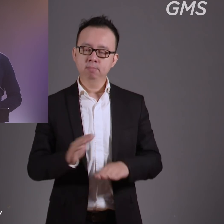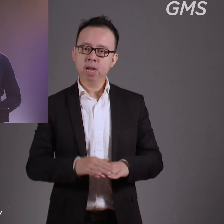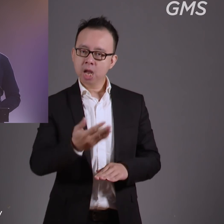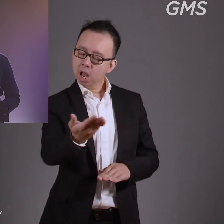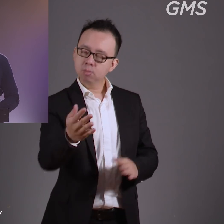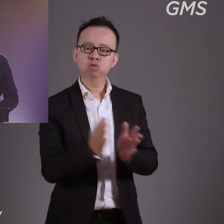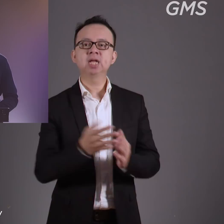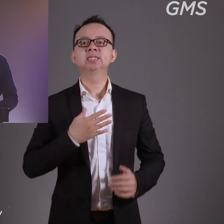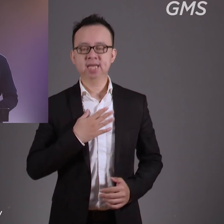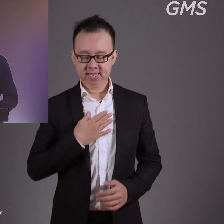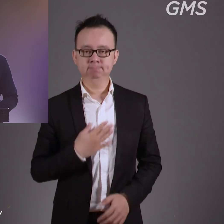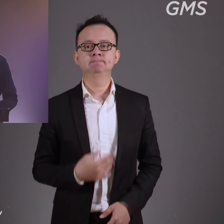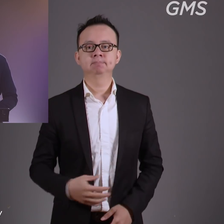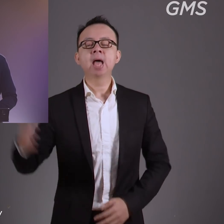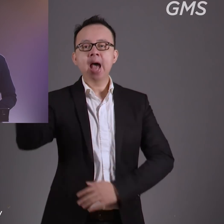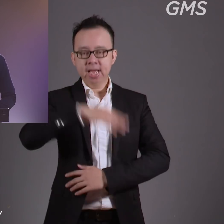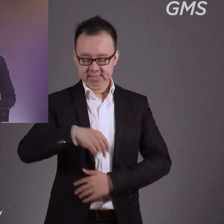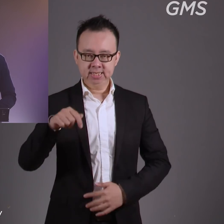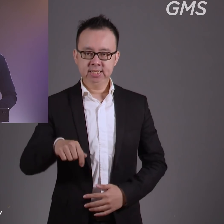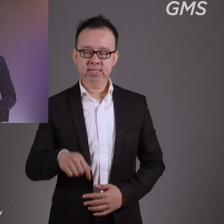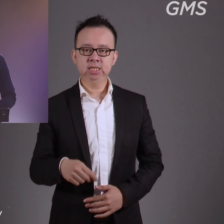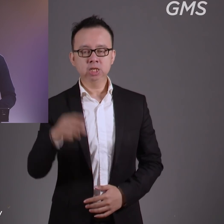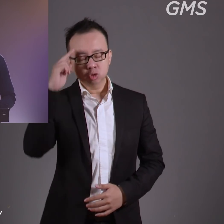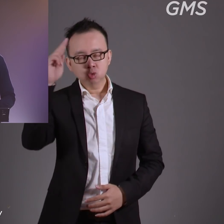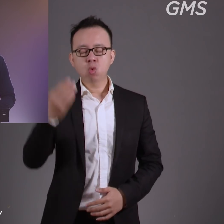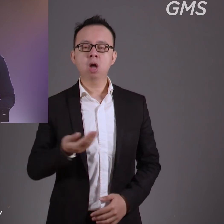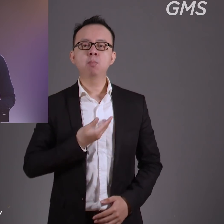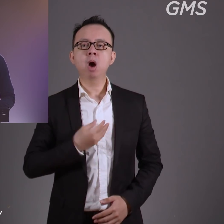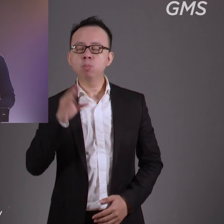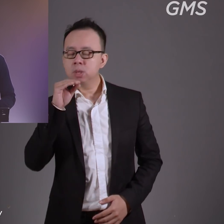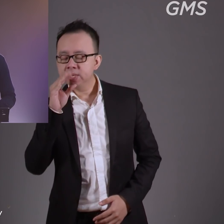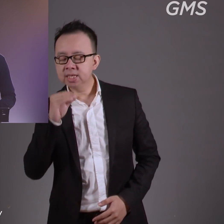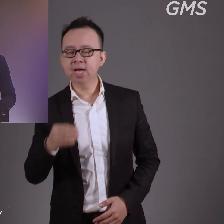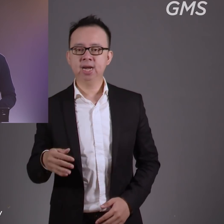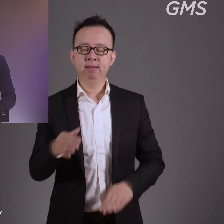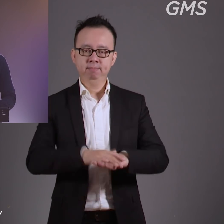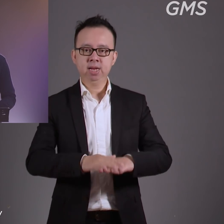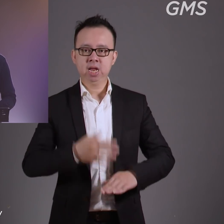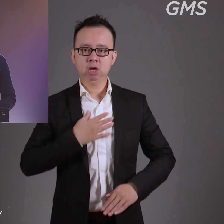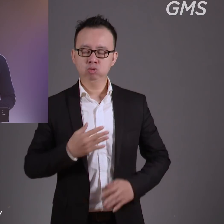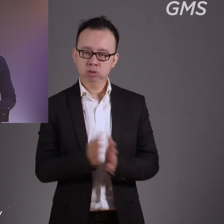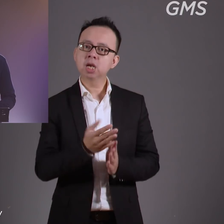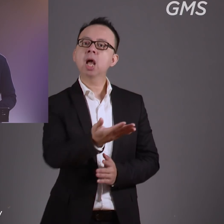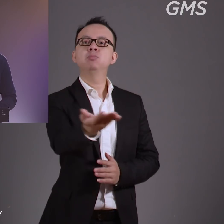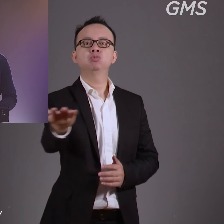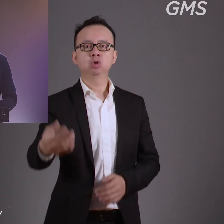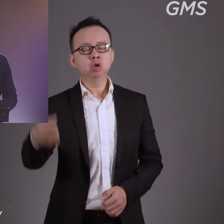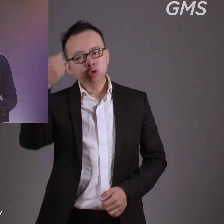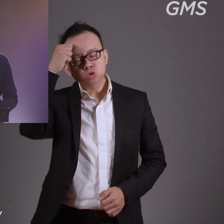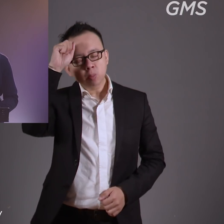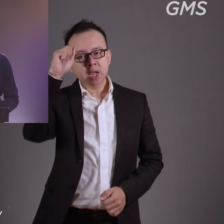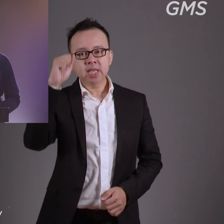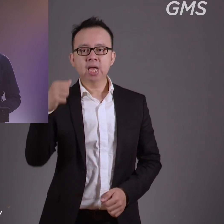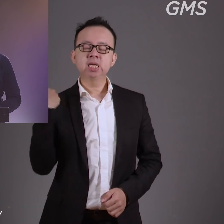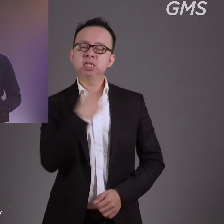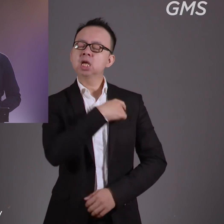saya. Hari ini dia mau berbicara secara pribadi dalam hidupmu agar hidupmu sungguh-sungguh. Agar supaya Anda